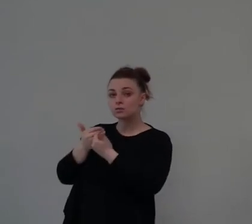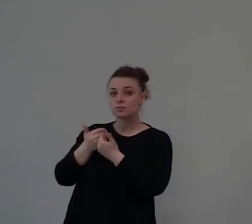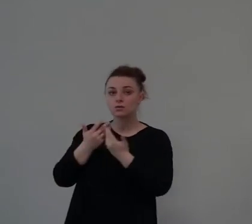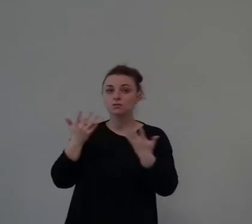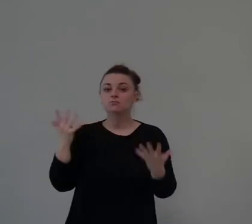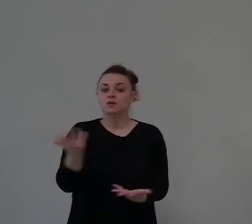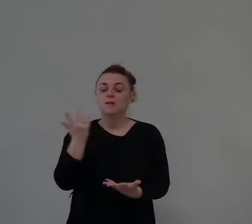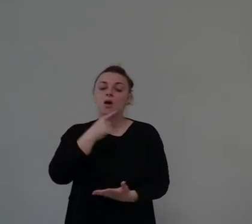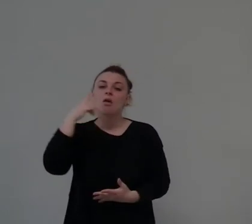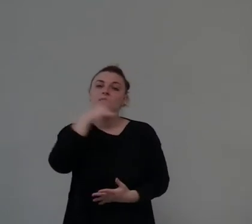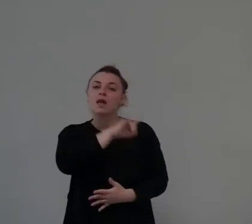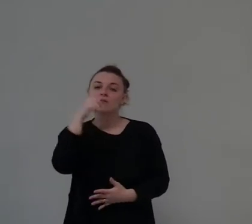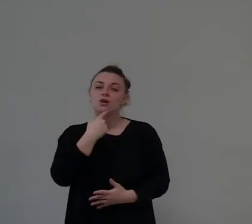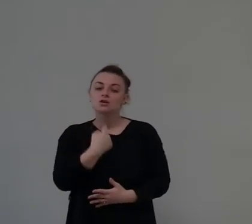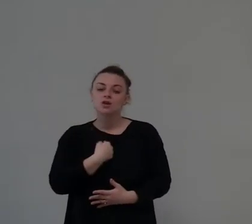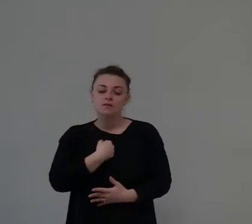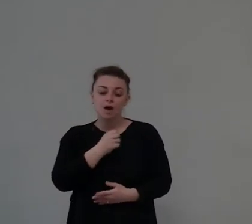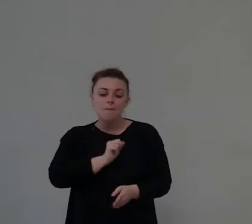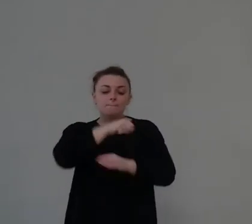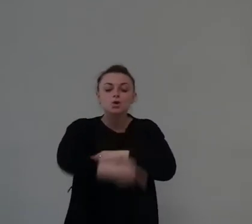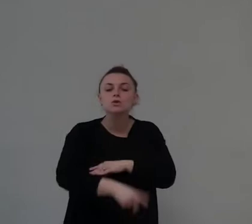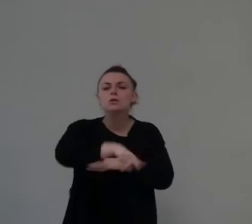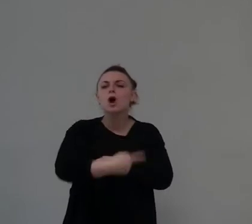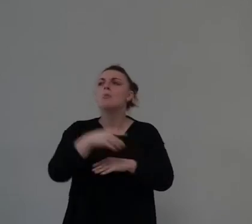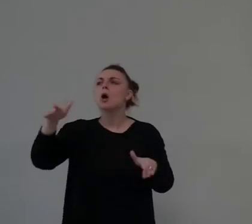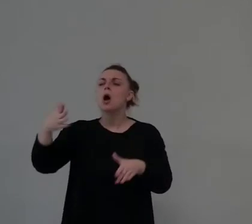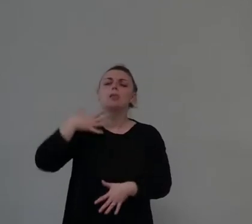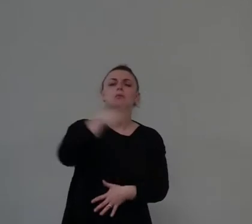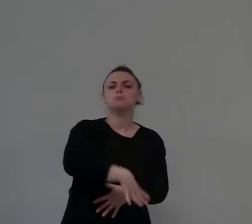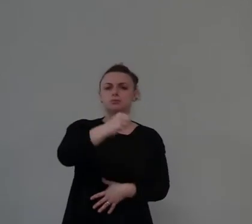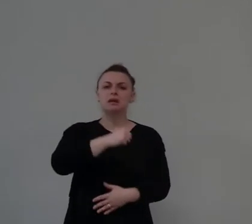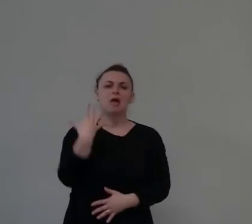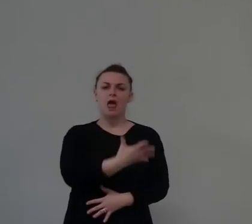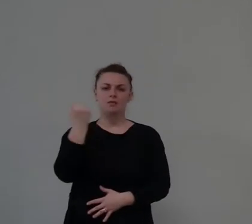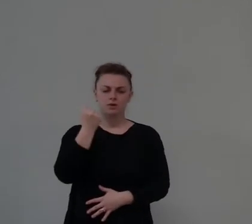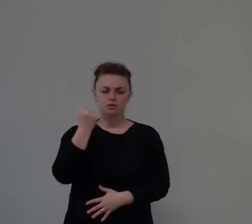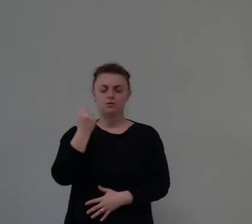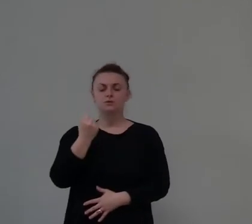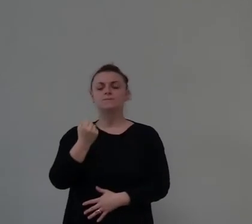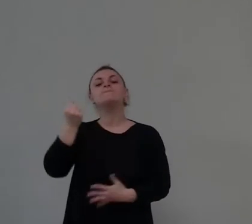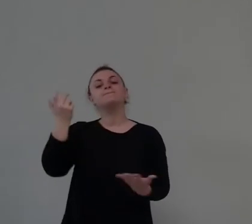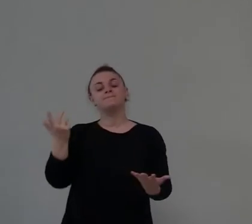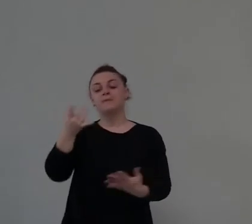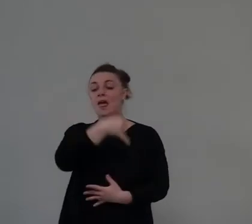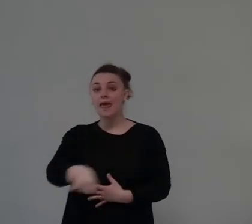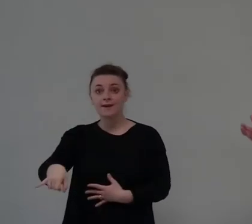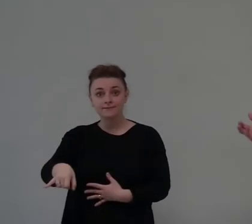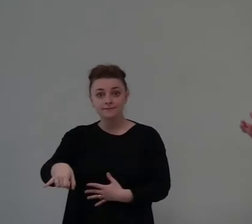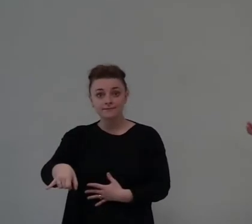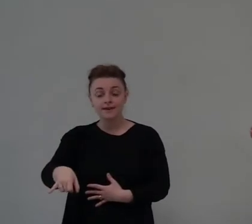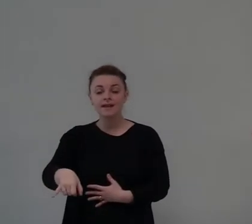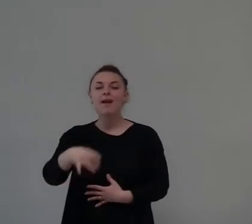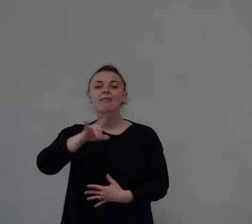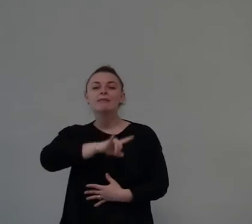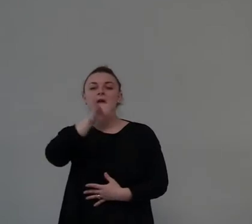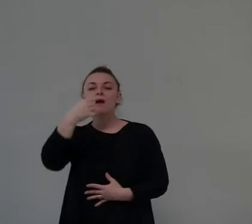vengono a riprendere. E infine la gloria umana. Il diavolo gli dice sarai